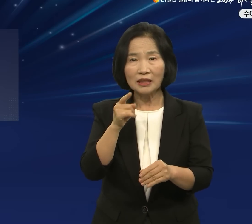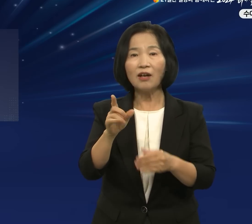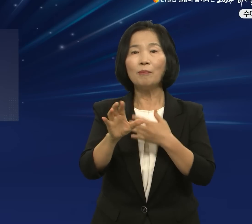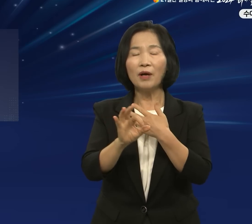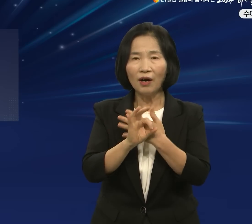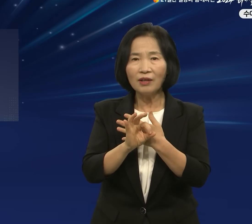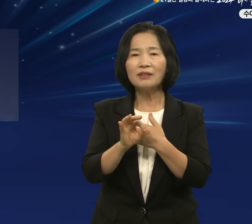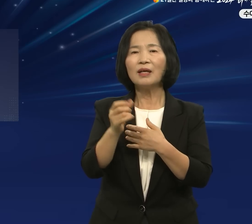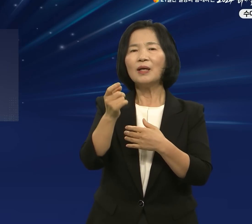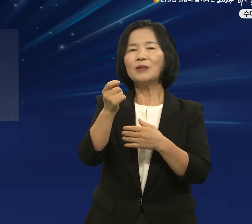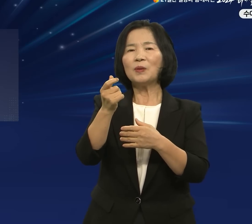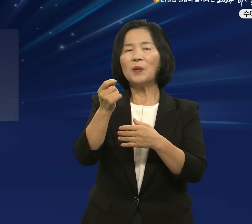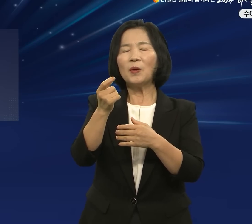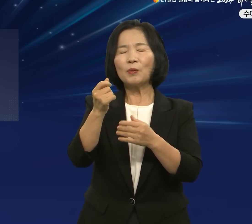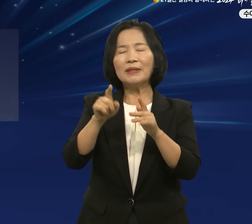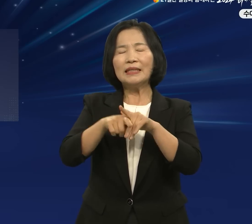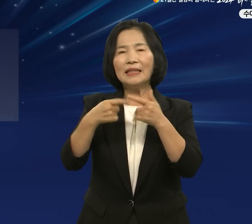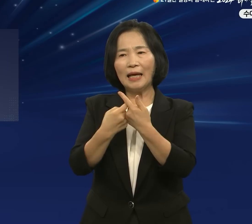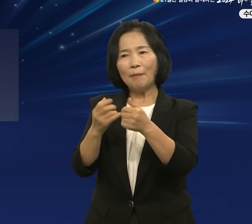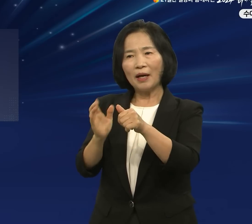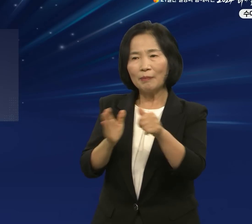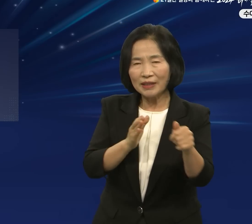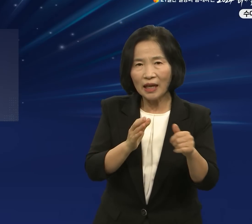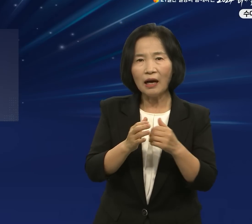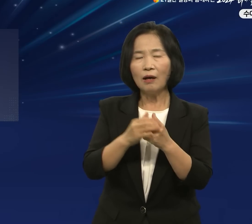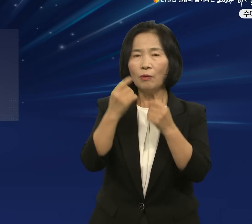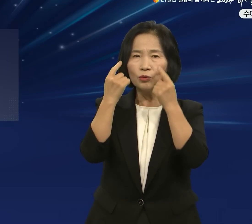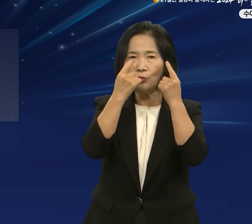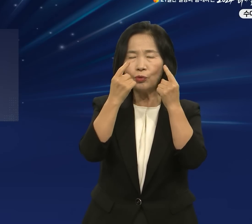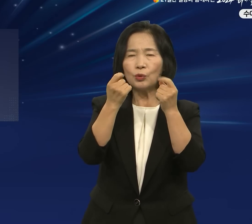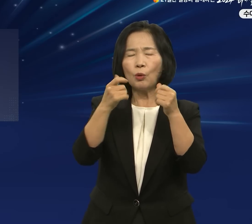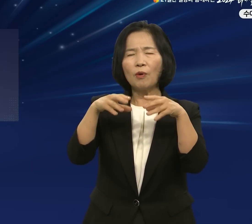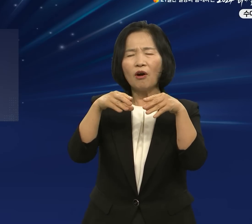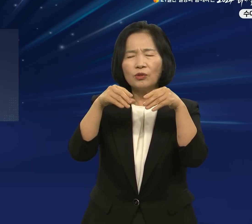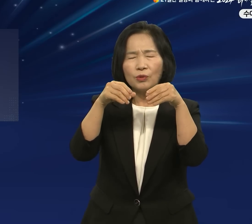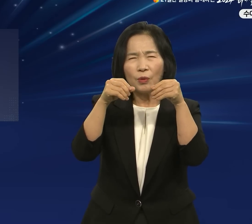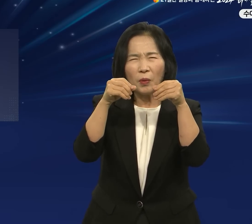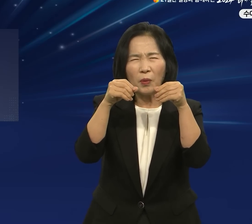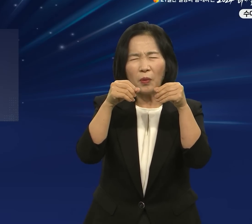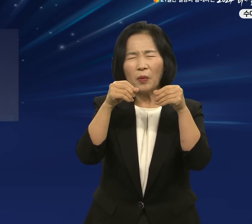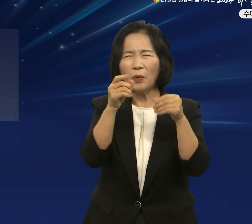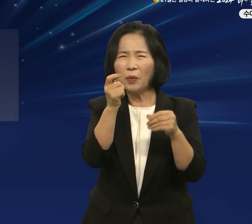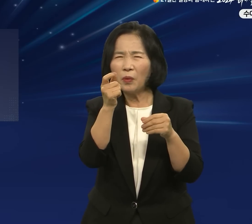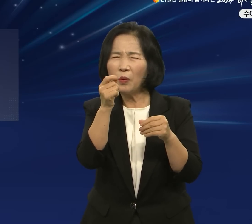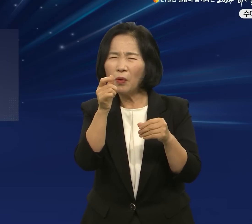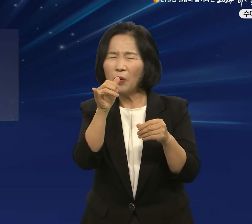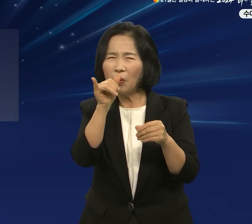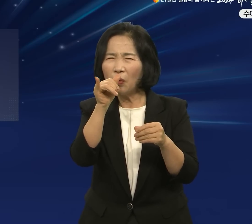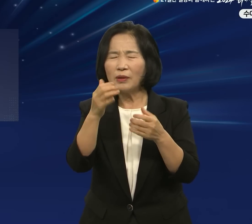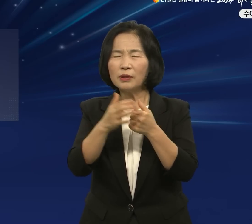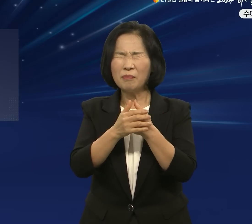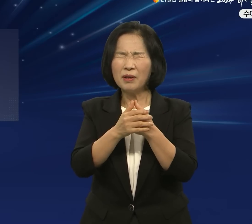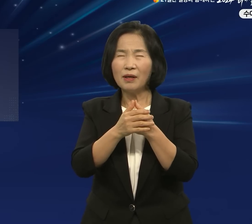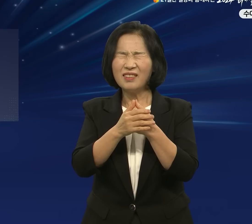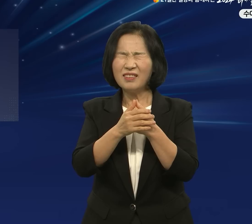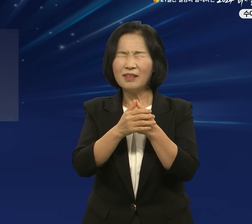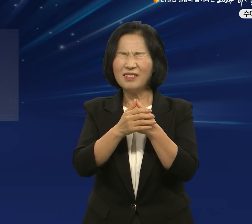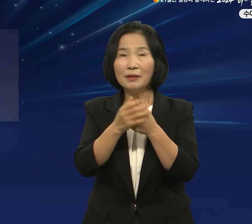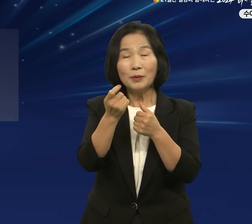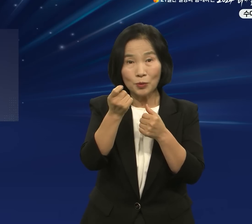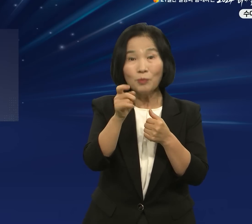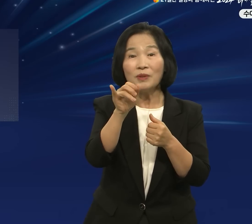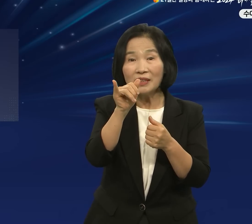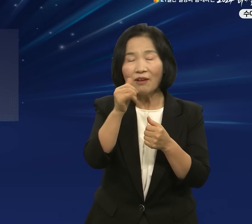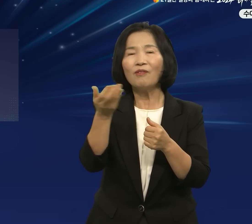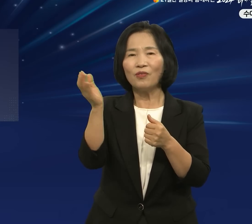안구 건조증이 좀 심해서 저도 모르게 눈을 이렇게 좀 깜짝일 수 있을 겁니다.